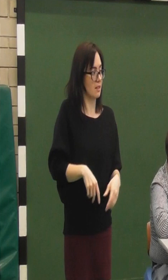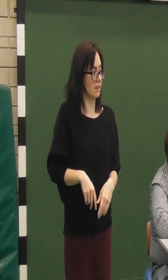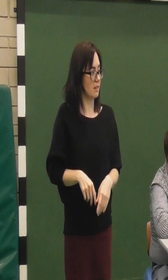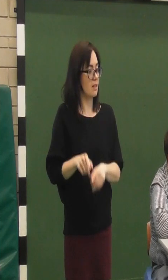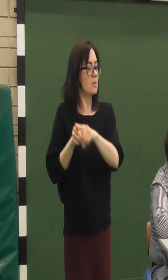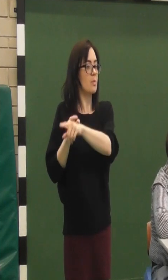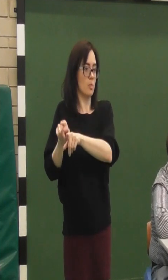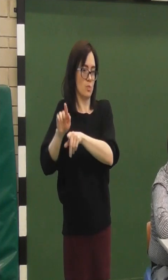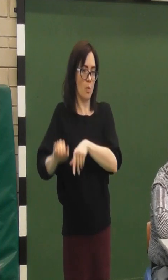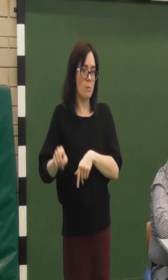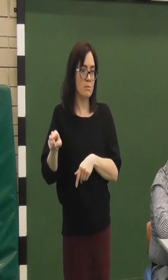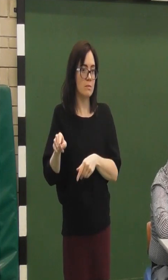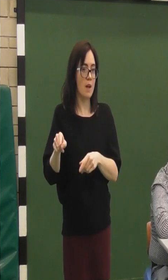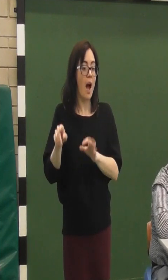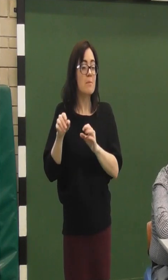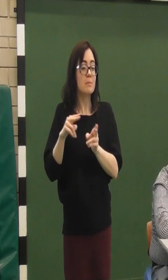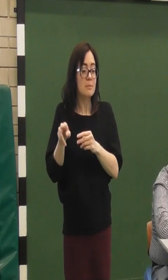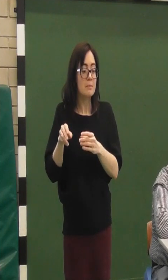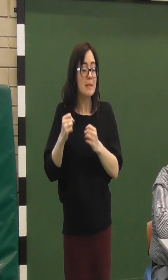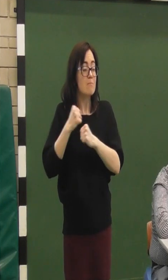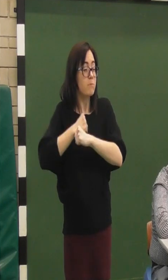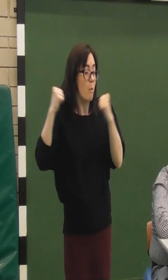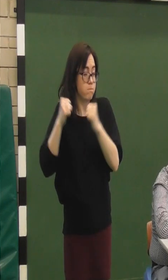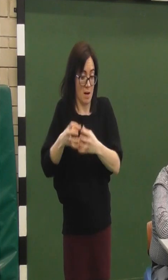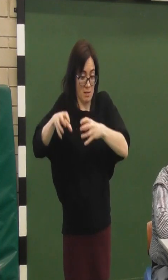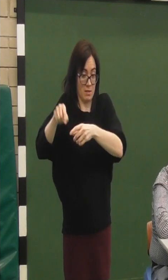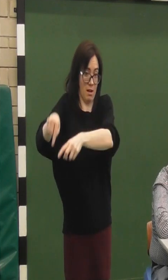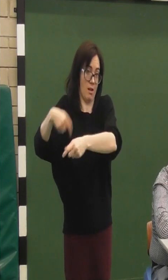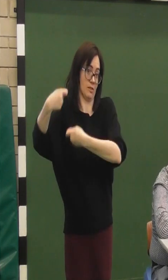megtöltött, tehát teli bombákat,